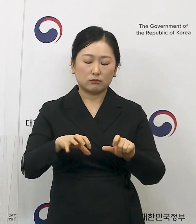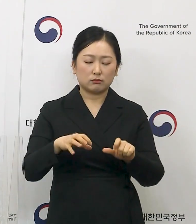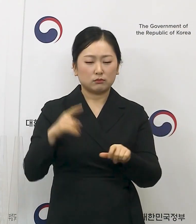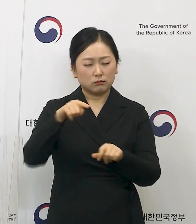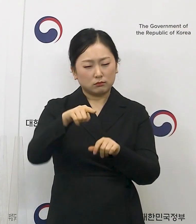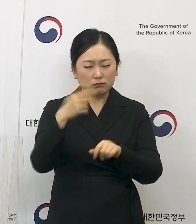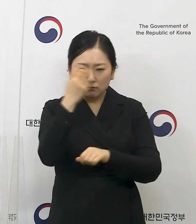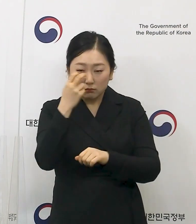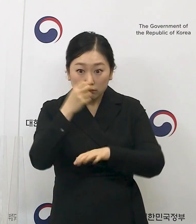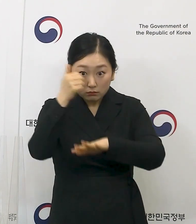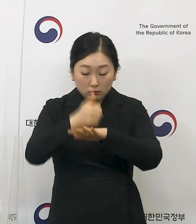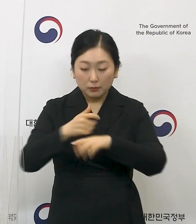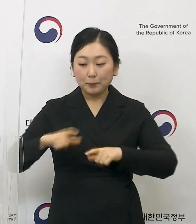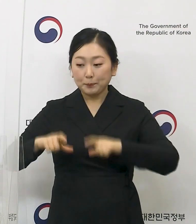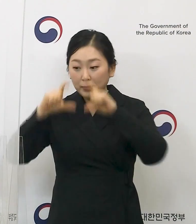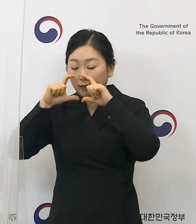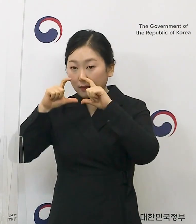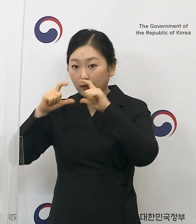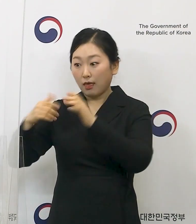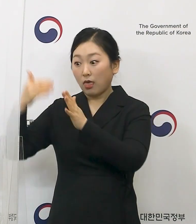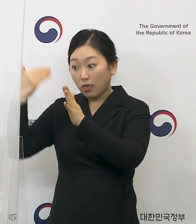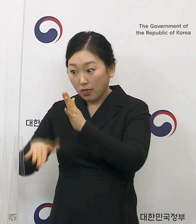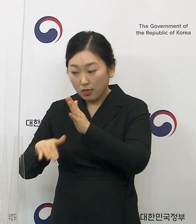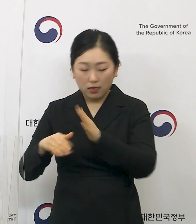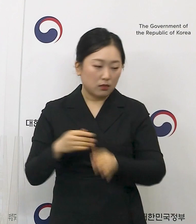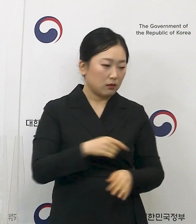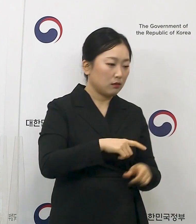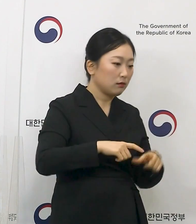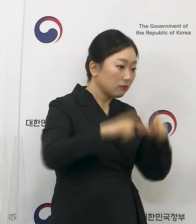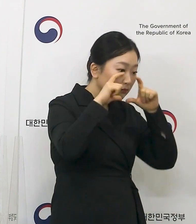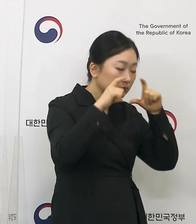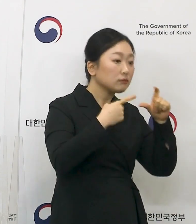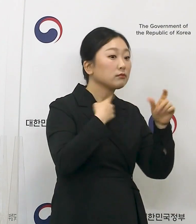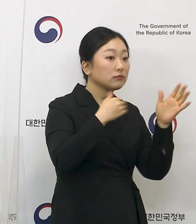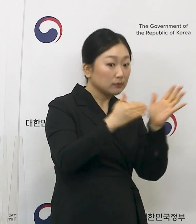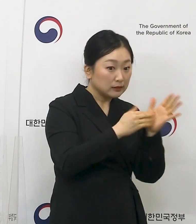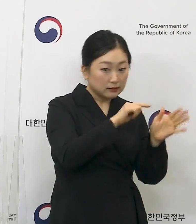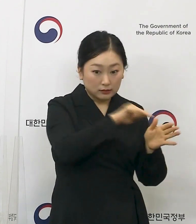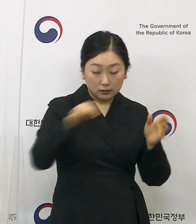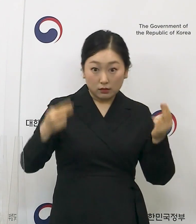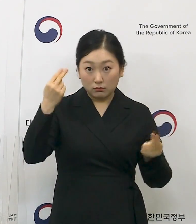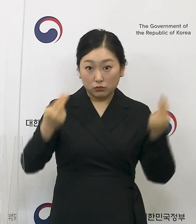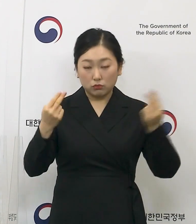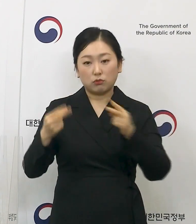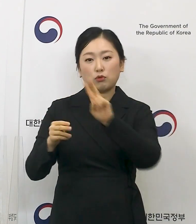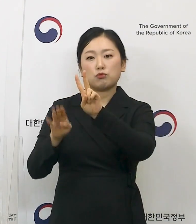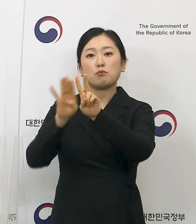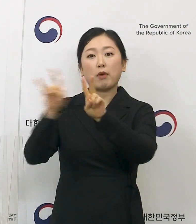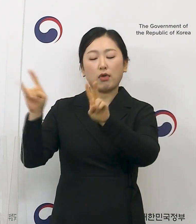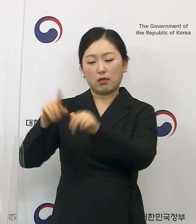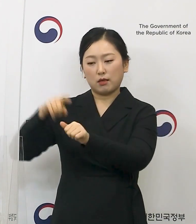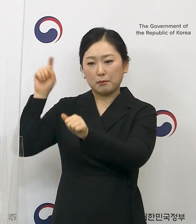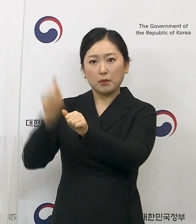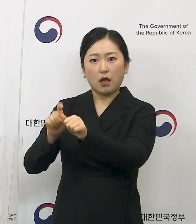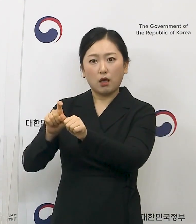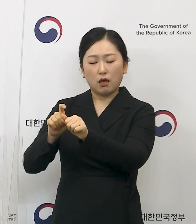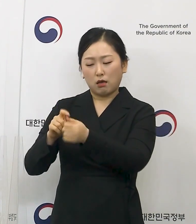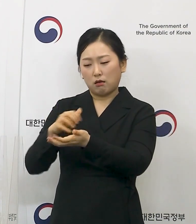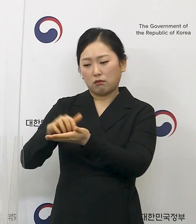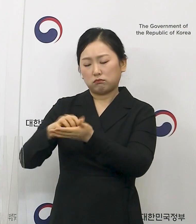착용하지 않은 학교는 착용한 학교에 비해서 코로나19 발생이 2배 높게